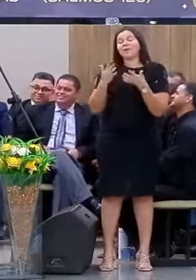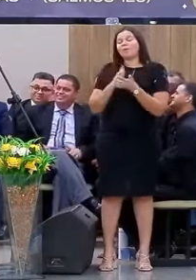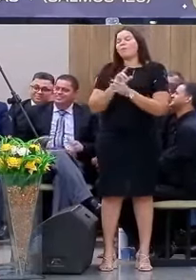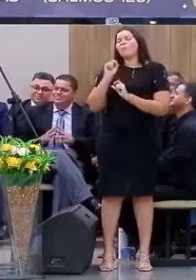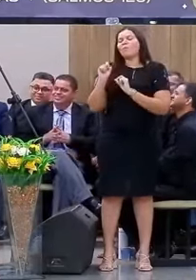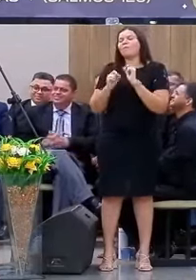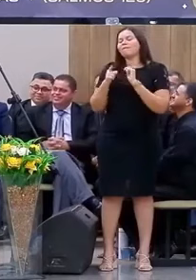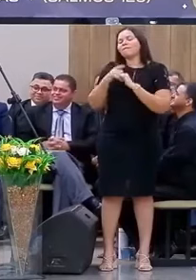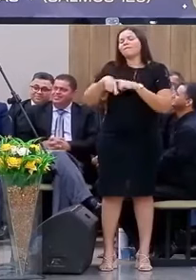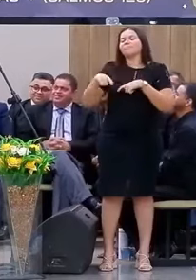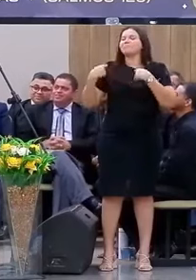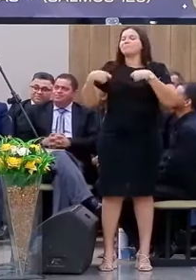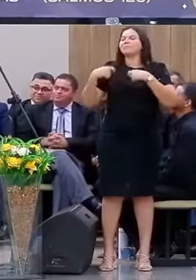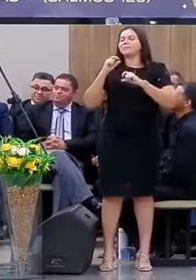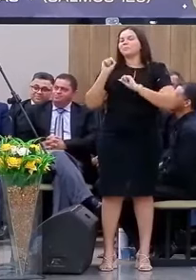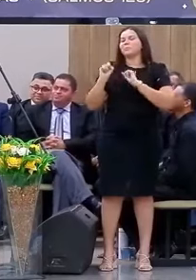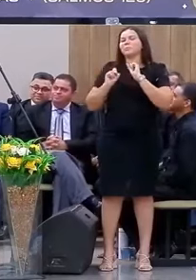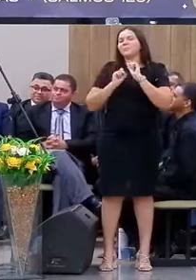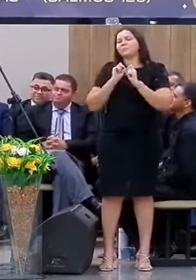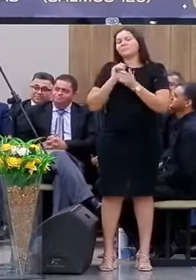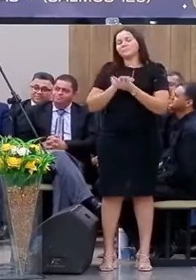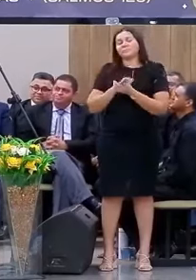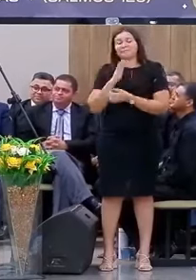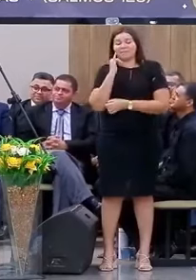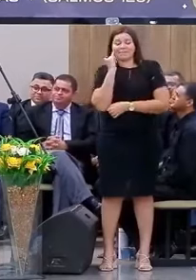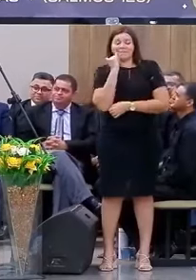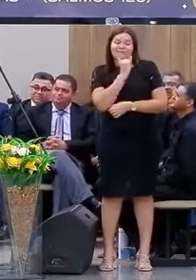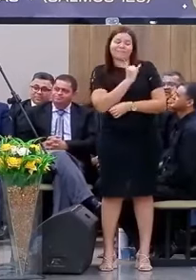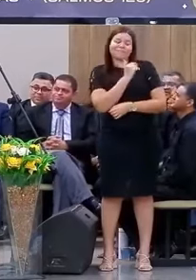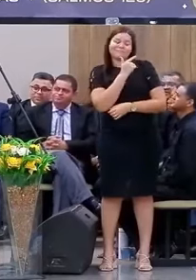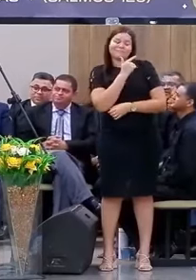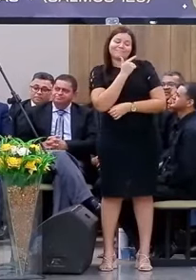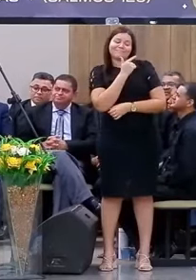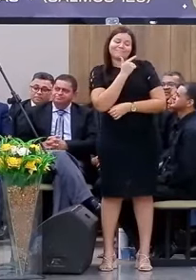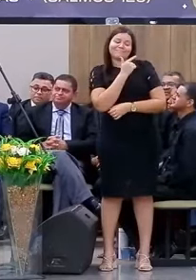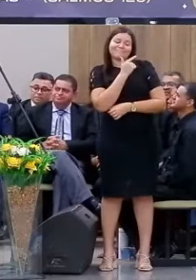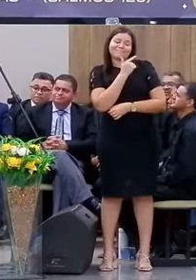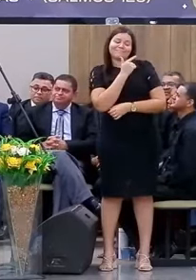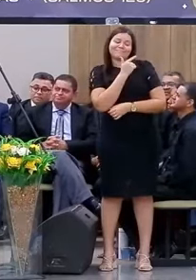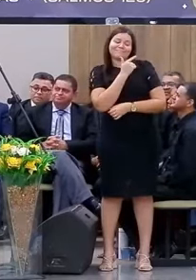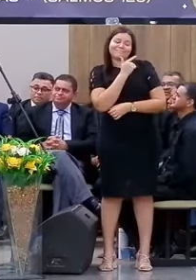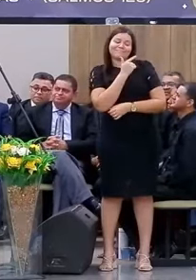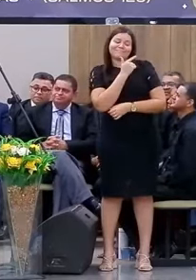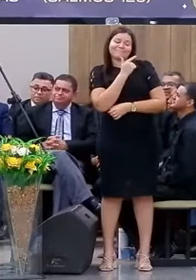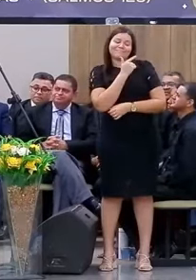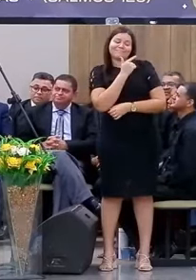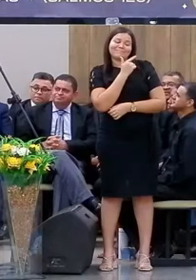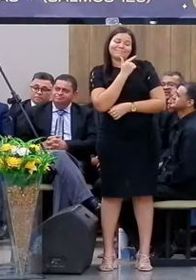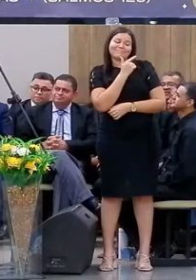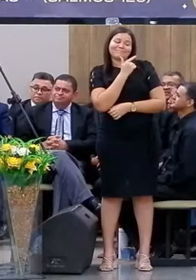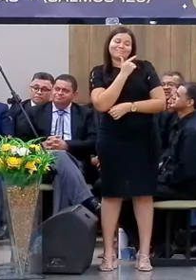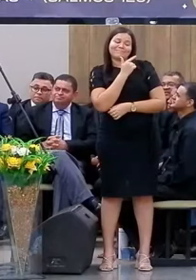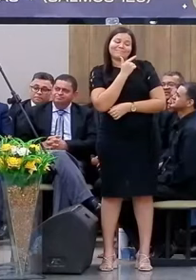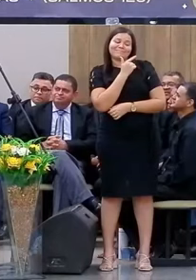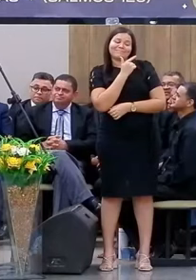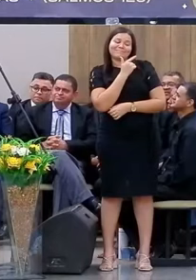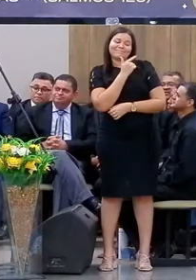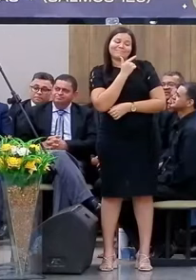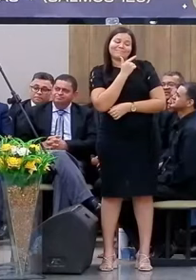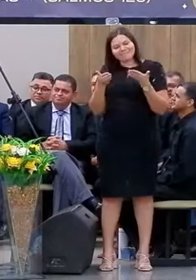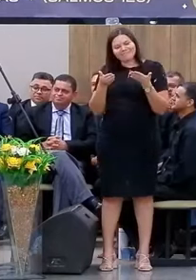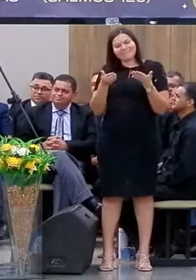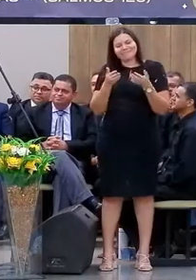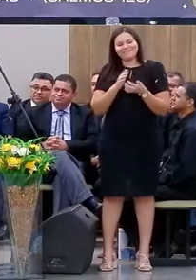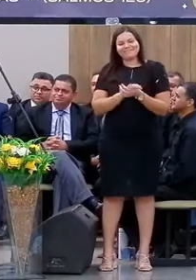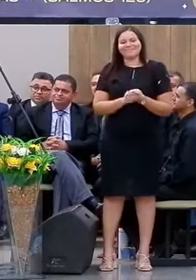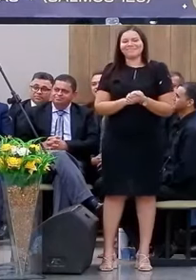disse, o que, é que o irmão precisa? Aí ele, só com o sorriso dele, eu disse, Daniel, vamos entrar. Vamos entrar, vamos assistir um pouco,